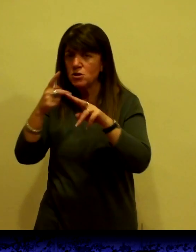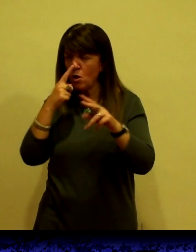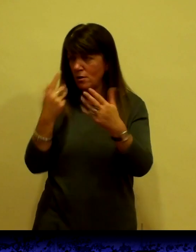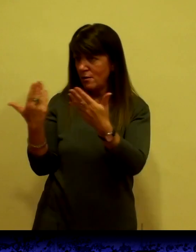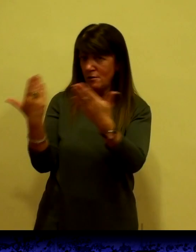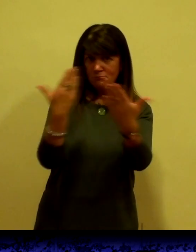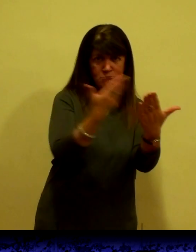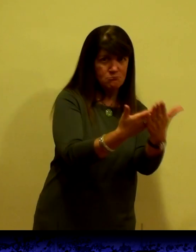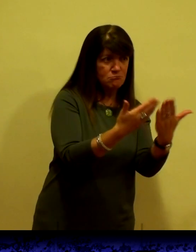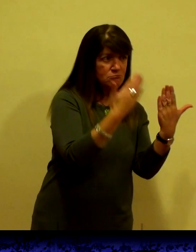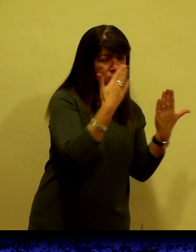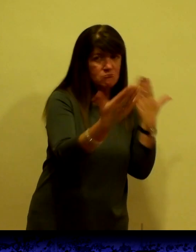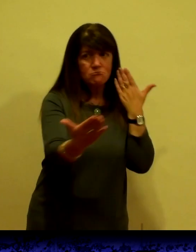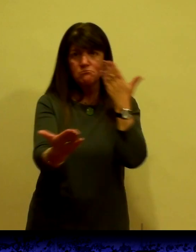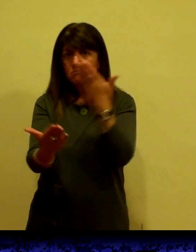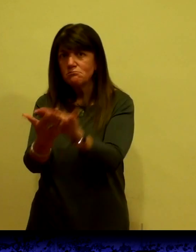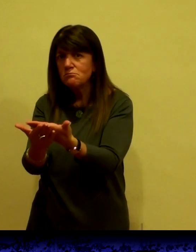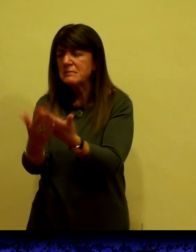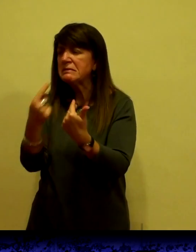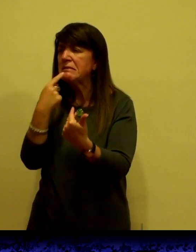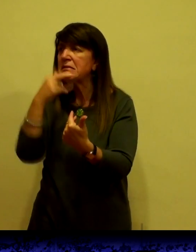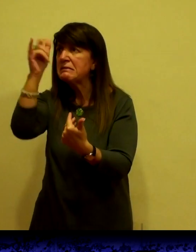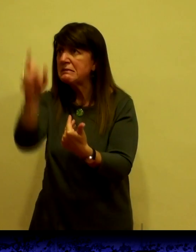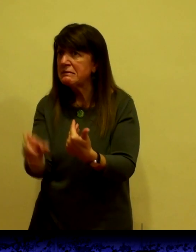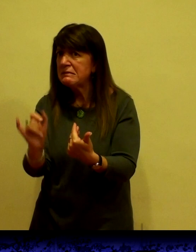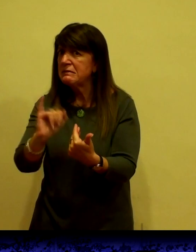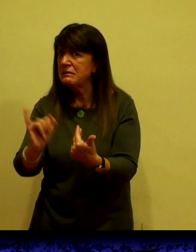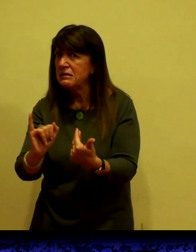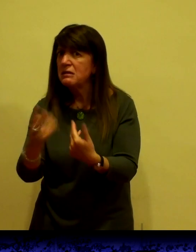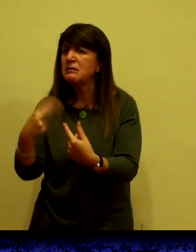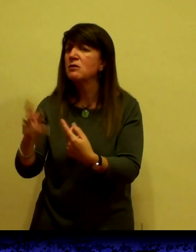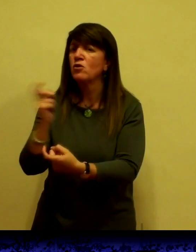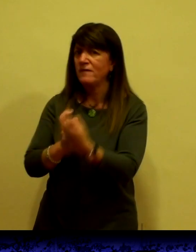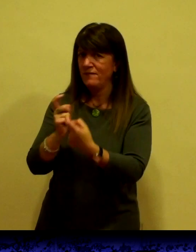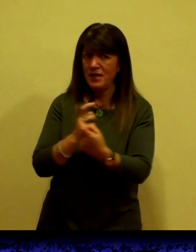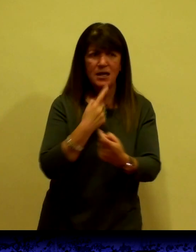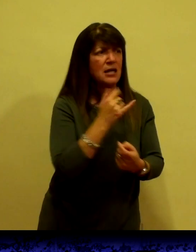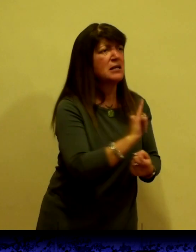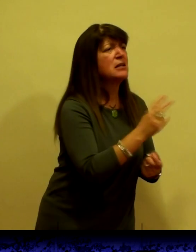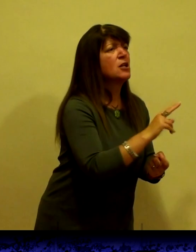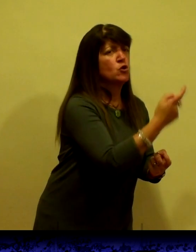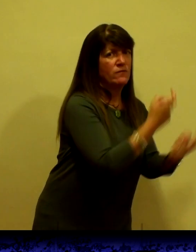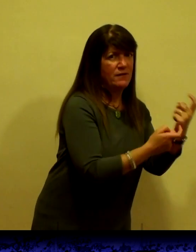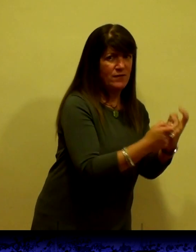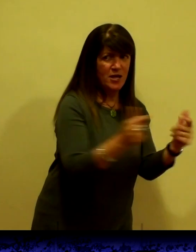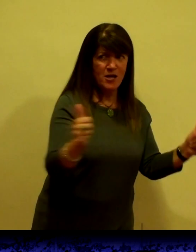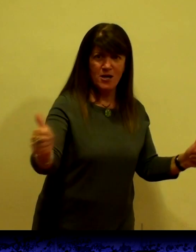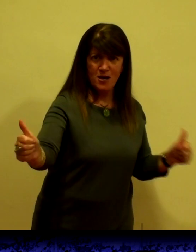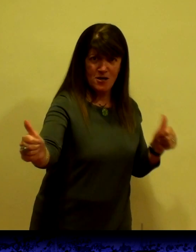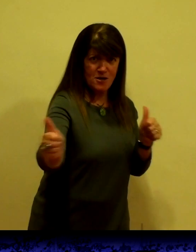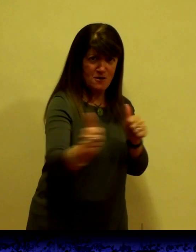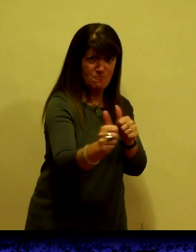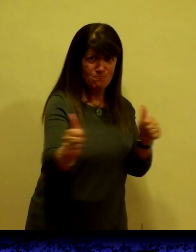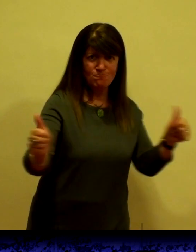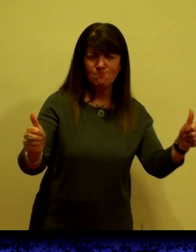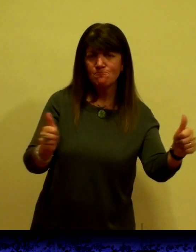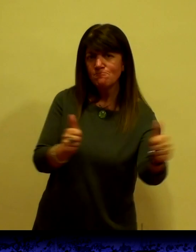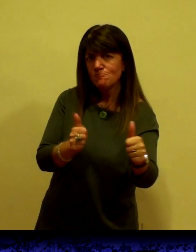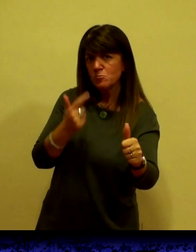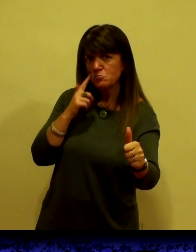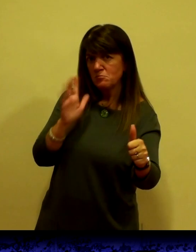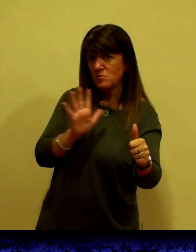esaminando gli autori che provengono dagli atelier, scegliendo quelli che ci